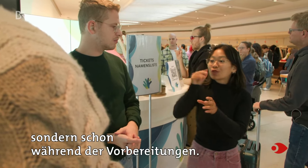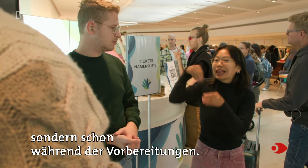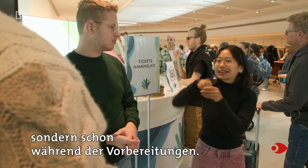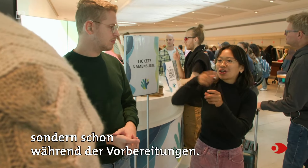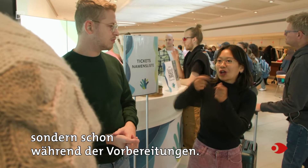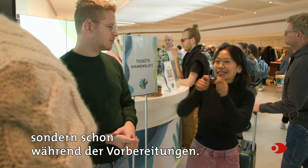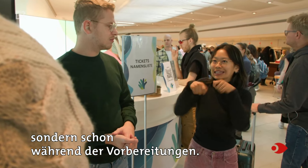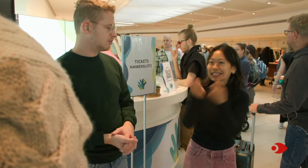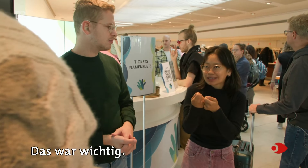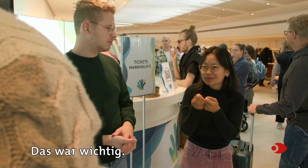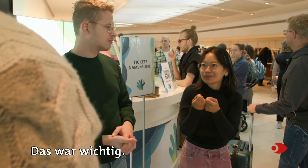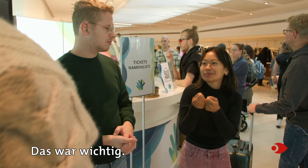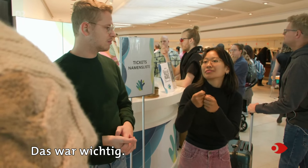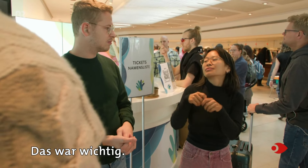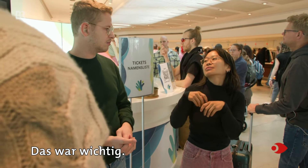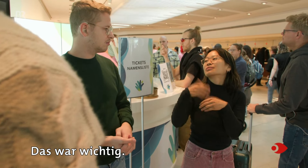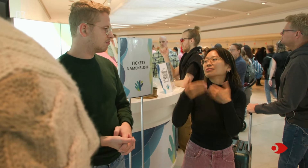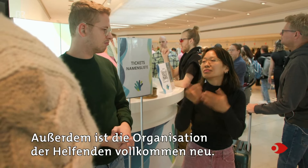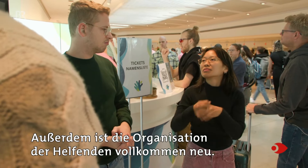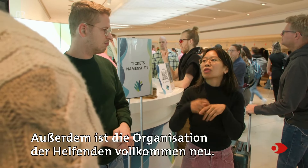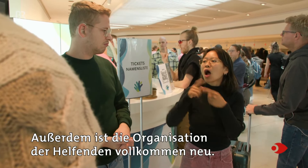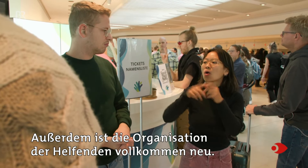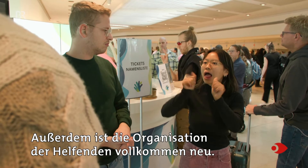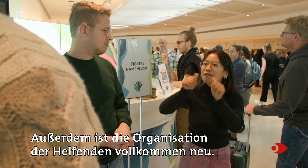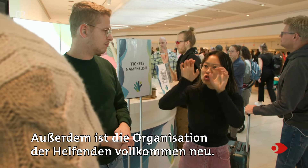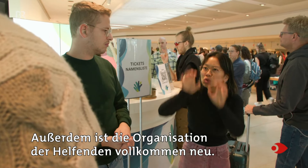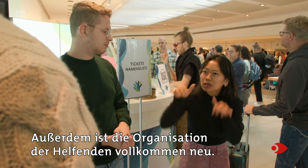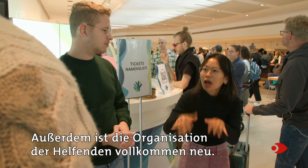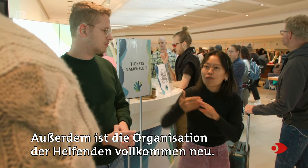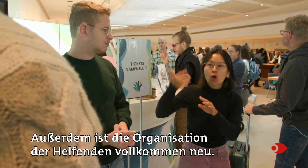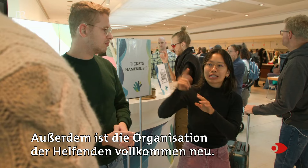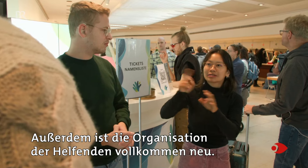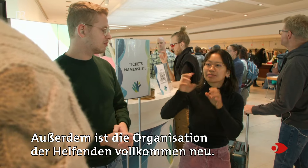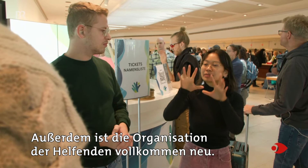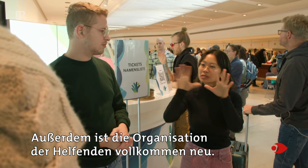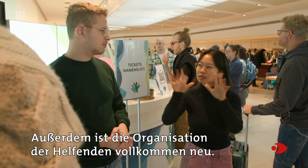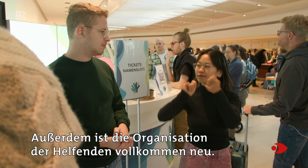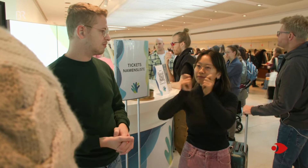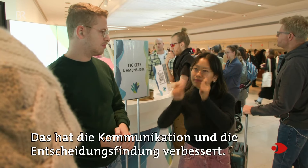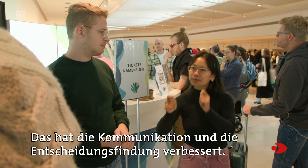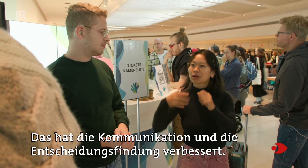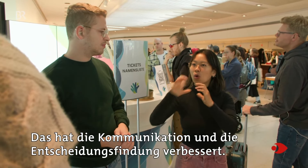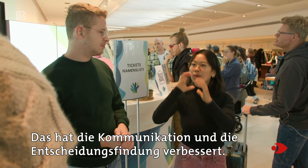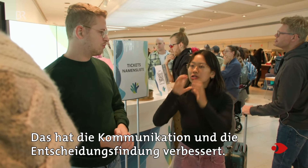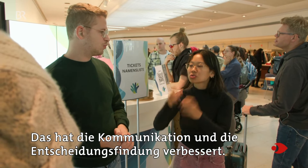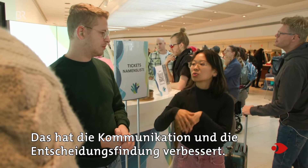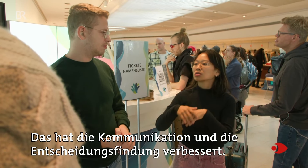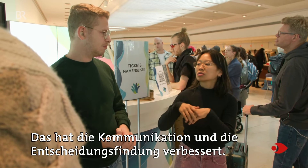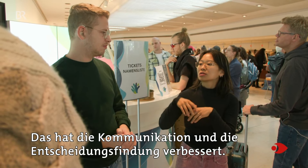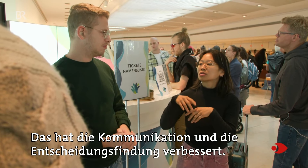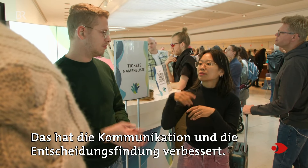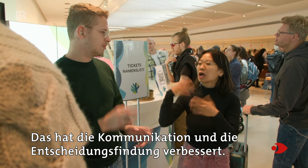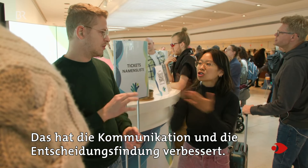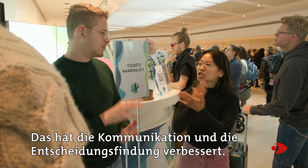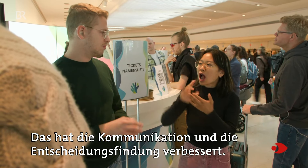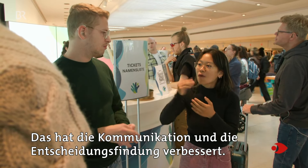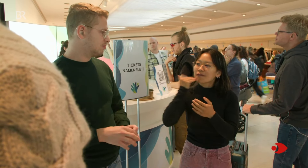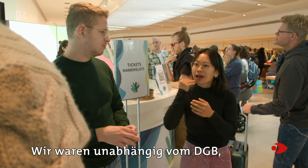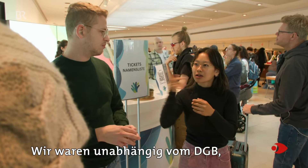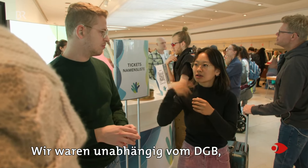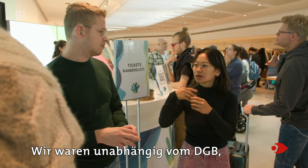schon während der Vorbereitungen. Das war wichtig. Außerdem ist die Organisation der Helfenden vollkommen neu. Das hat die Kommunikation und die